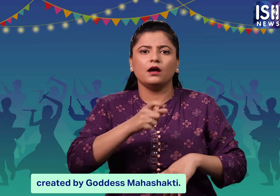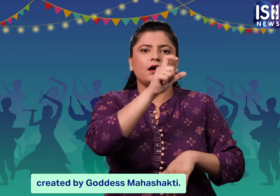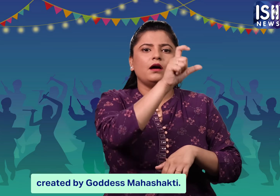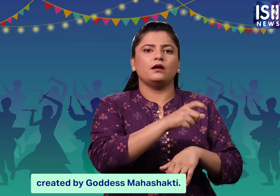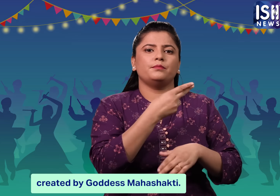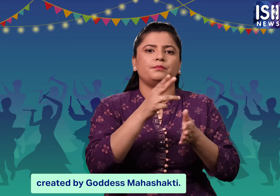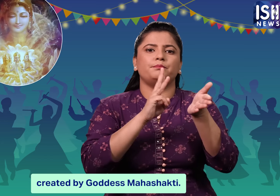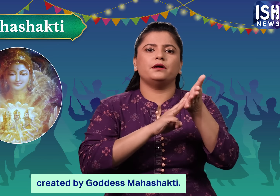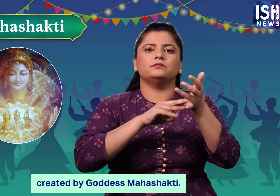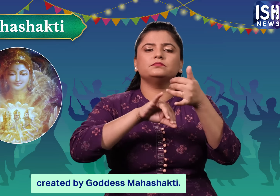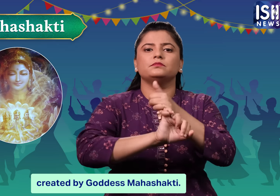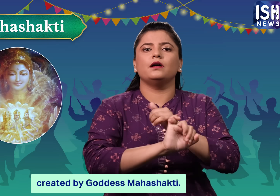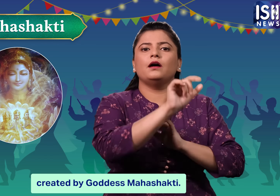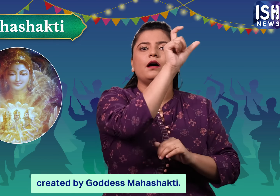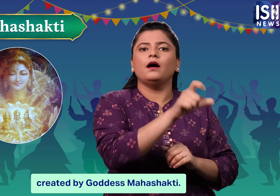महाशक्ति ने की है।